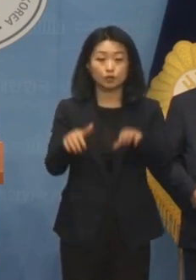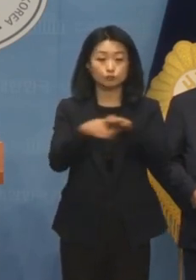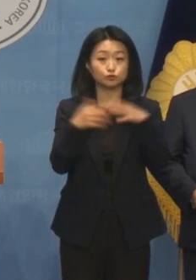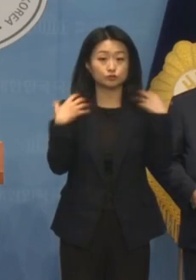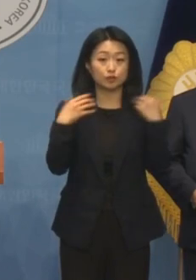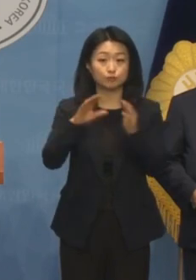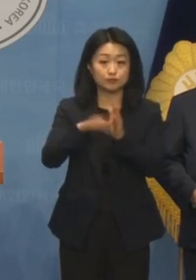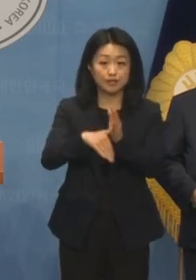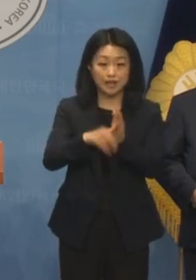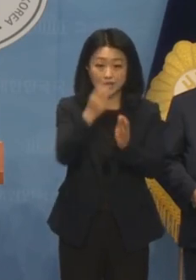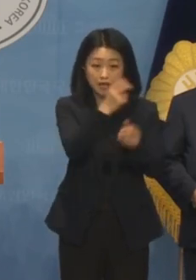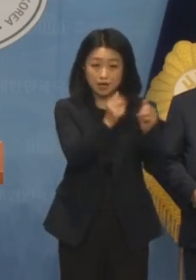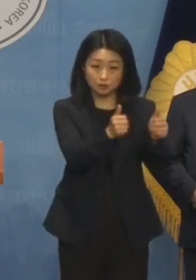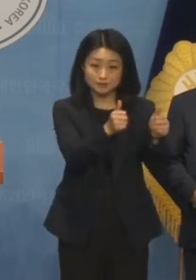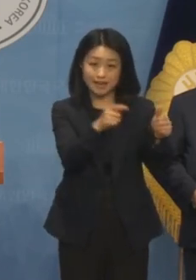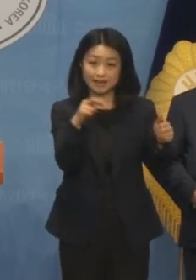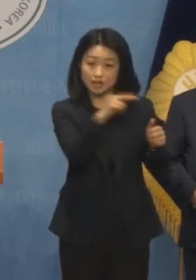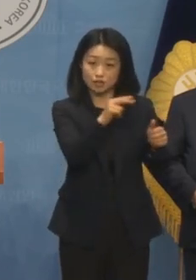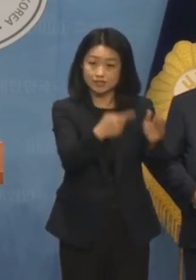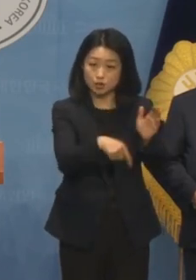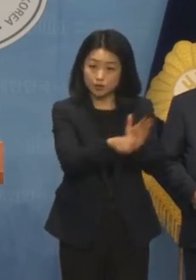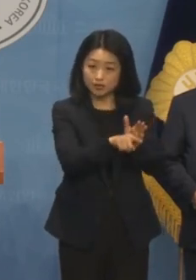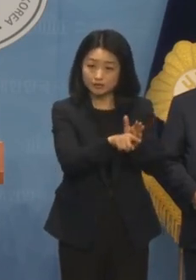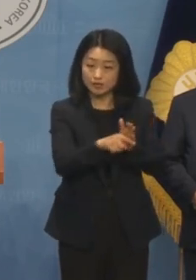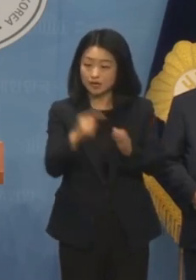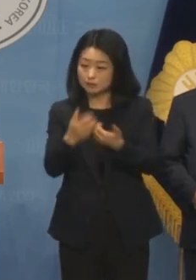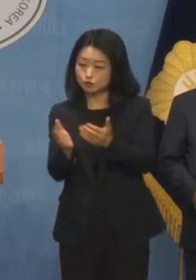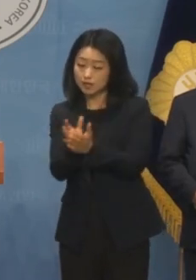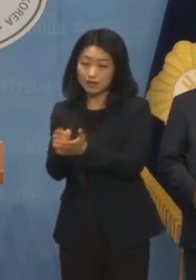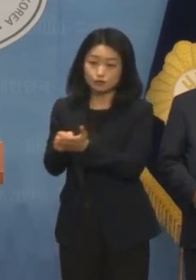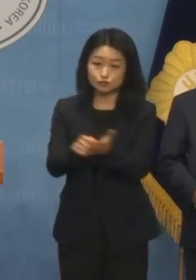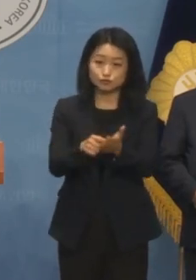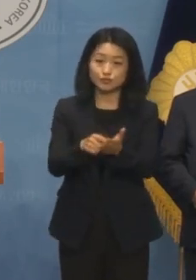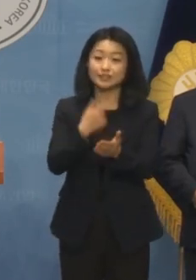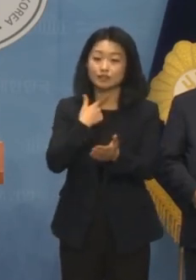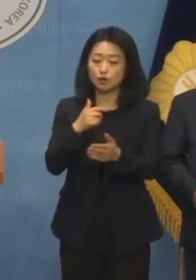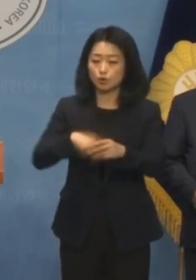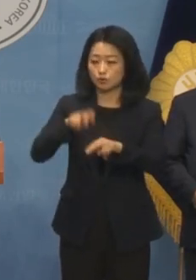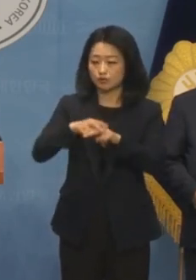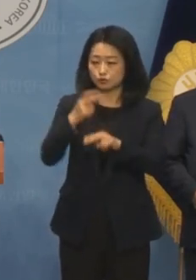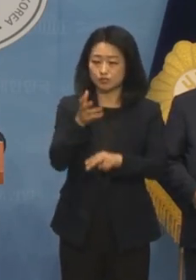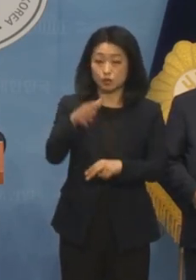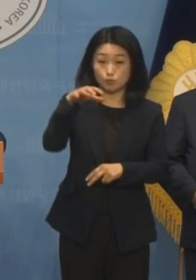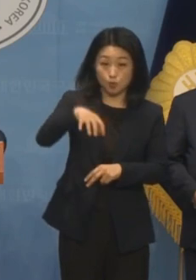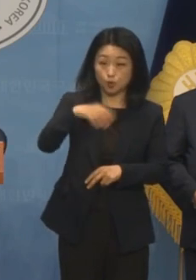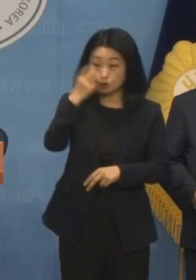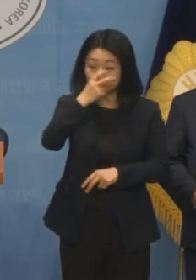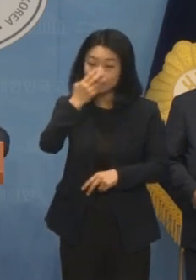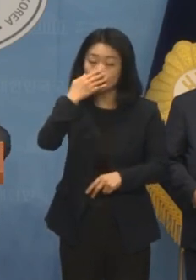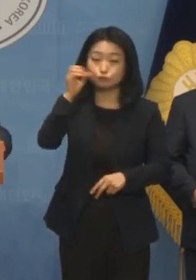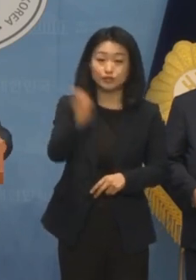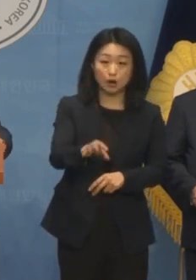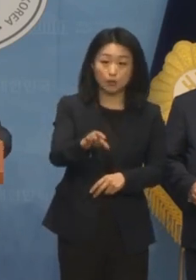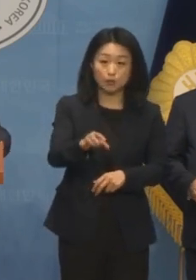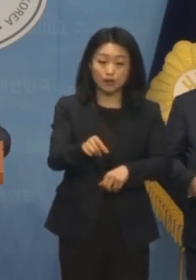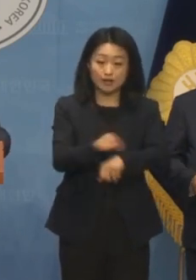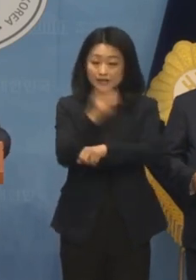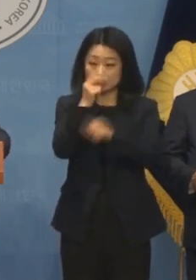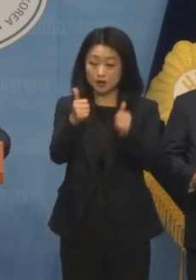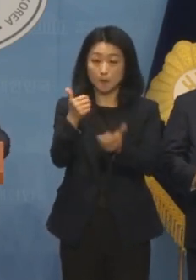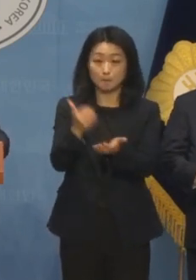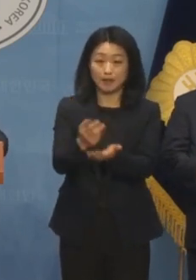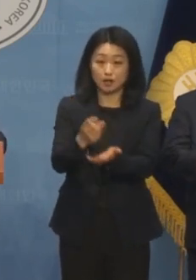정부에서 검찰을 견제하기 위해 민주당이 앞장서 만든 공수처도 무시하고 특검 도입을 주장하는